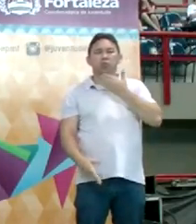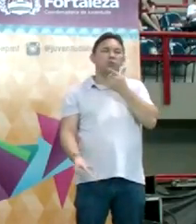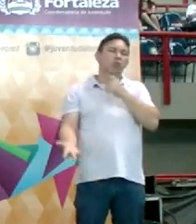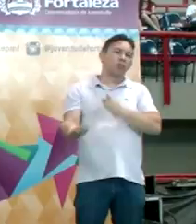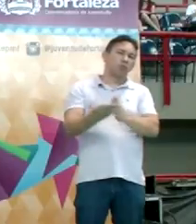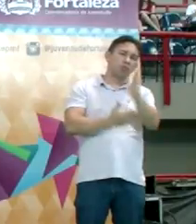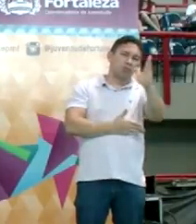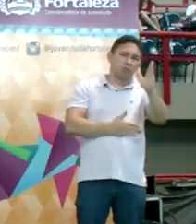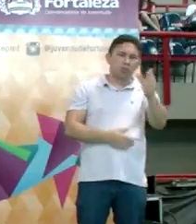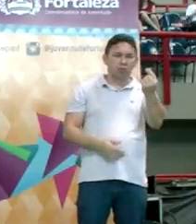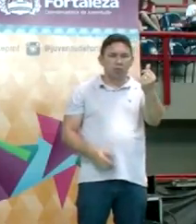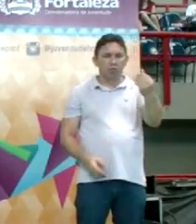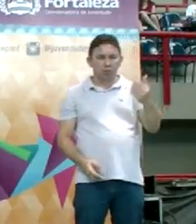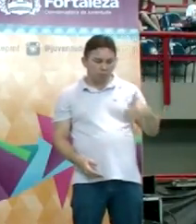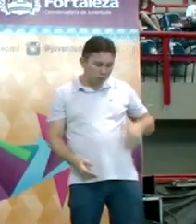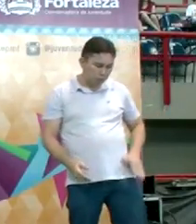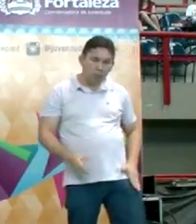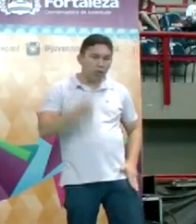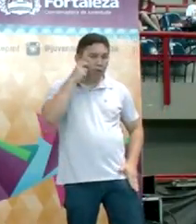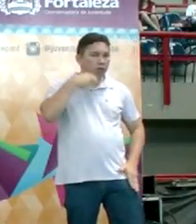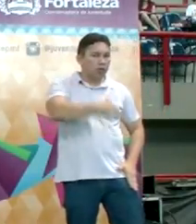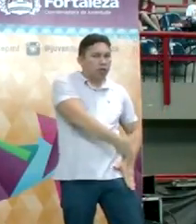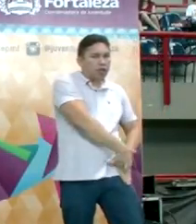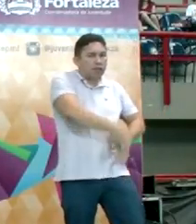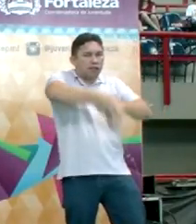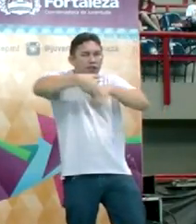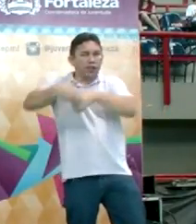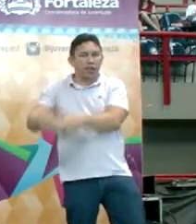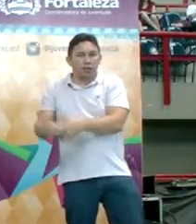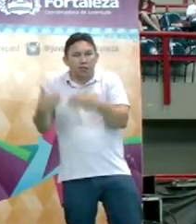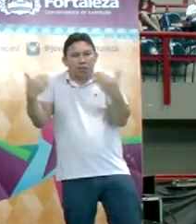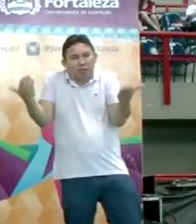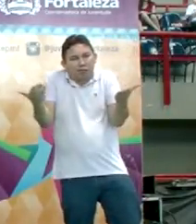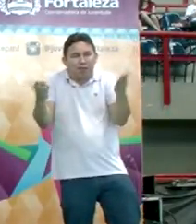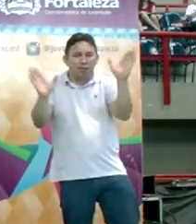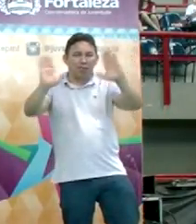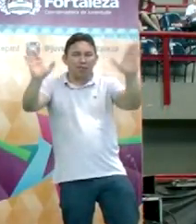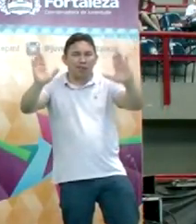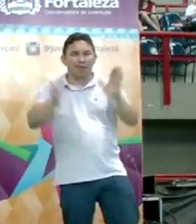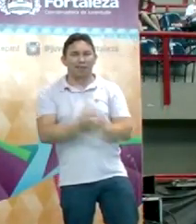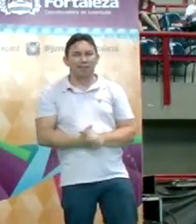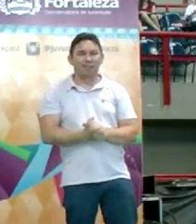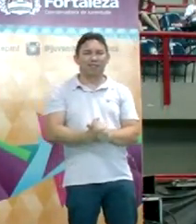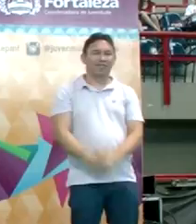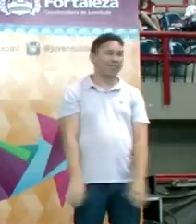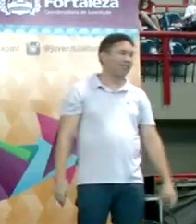sucesso. Dinheiro no bolso não, o ladrão vem leva. Dinheiro no banco. Bom, tchau.